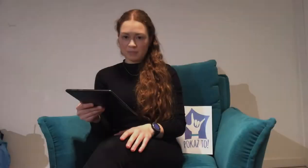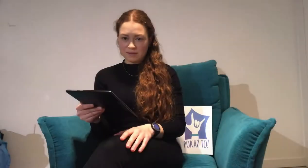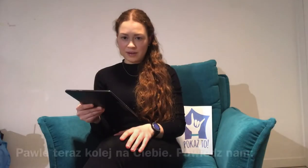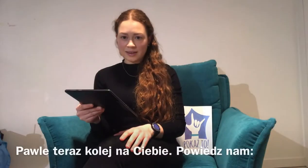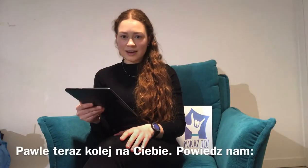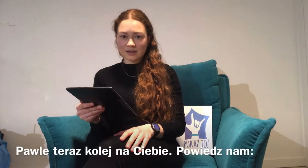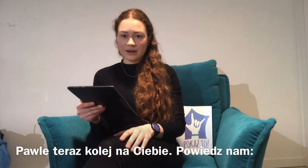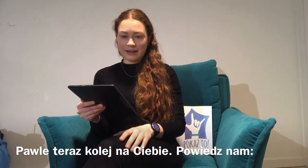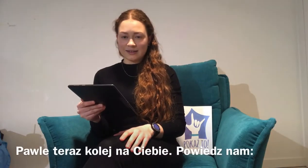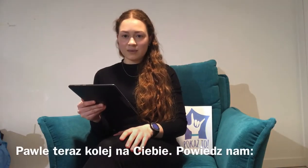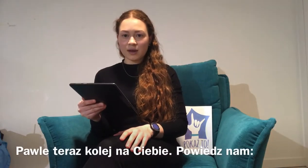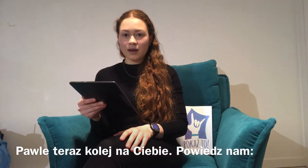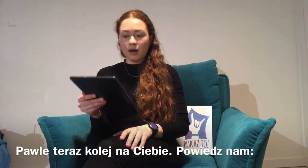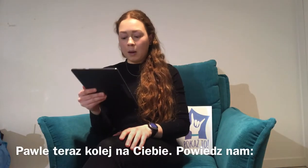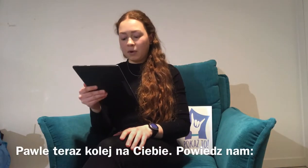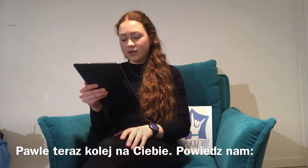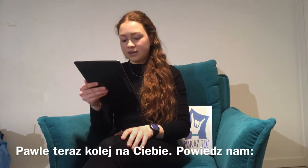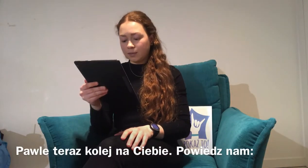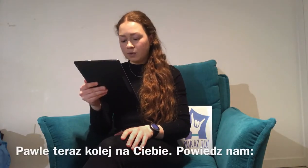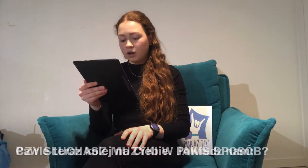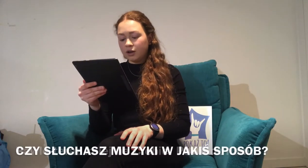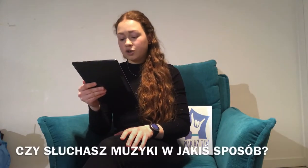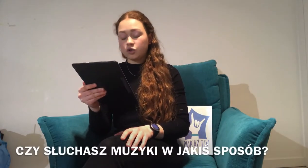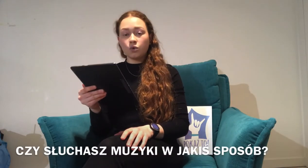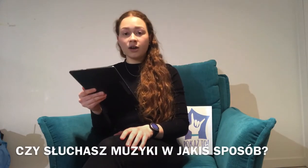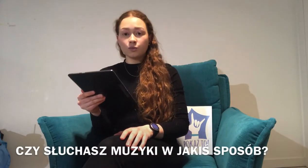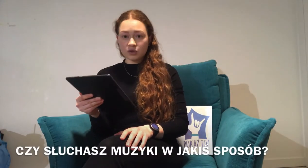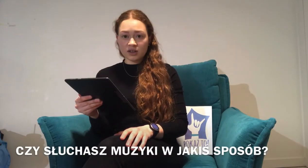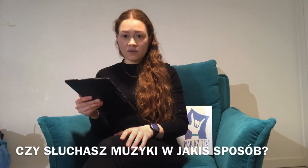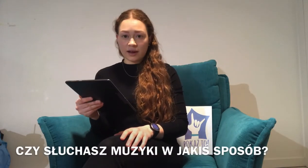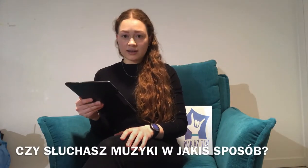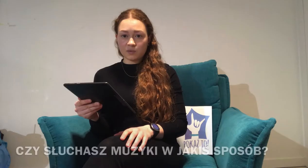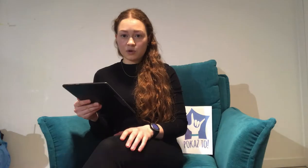Pawle, teraz kolej na Ciebie. Powiedz nam, czy słuchasz muzyki w jakiś sposób?